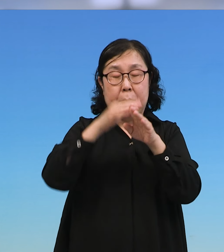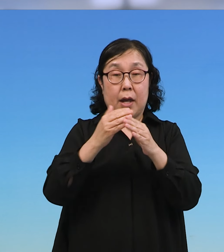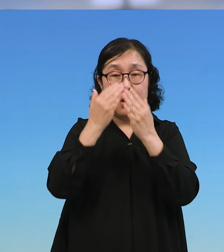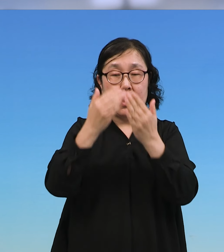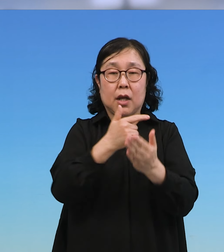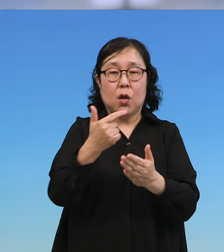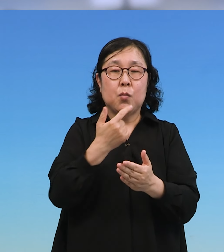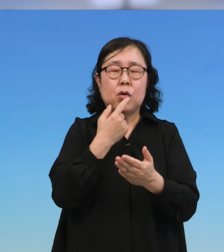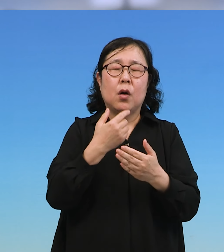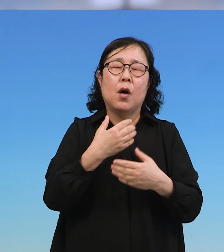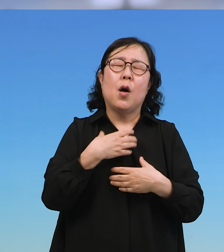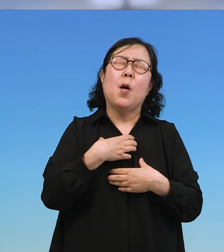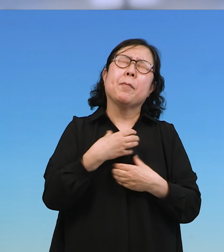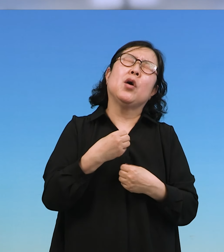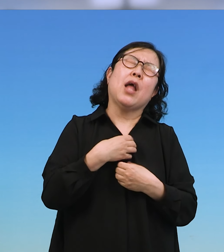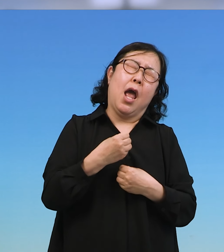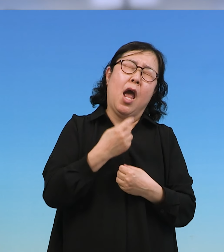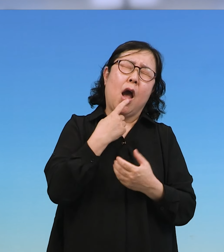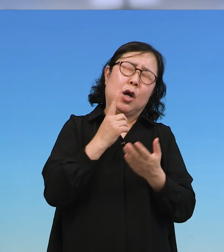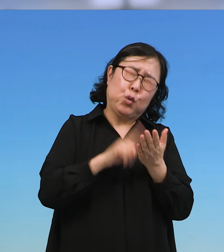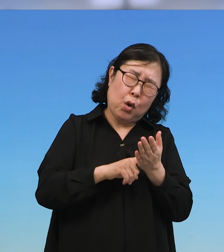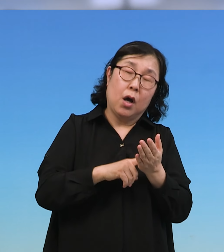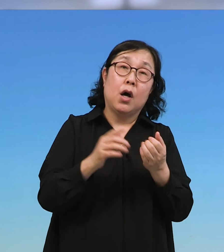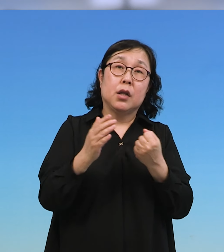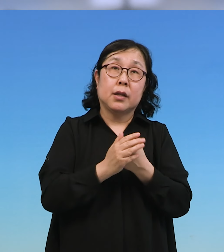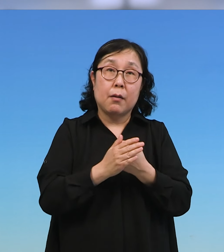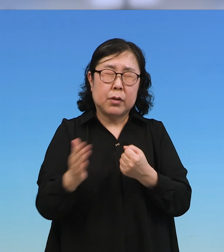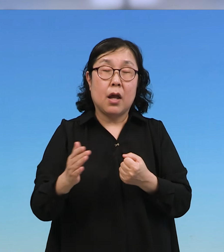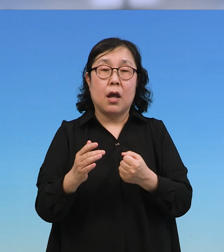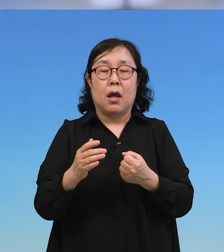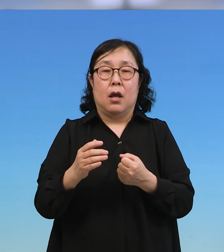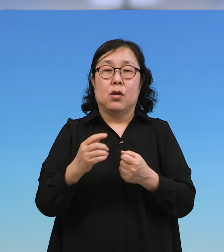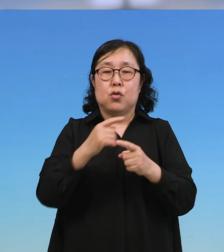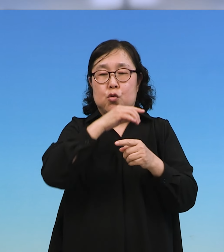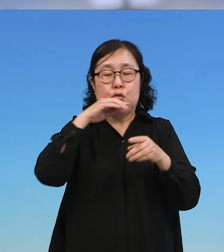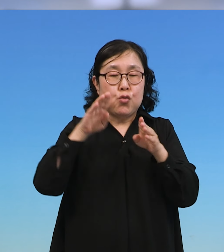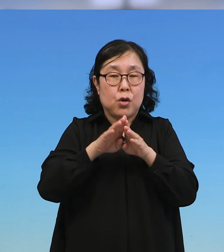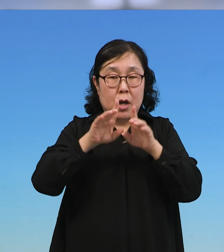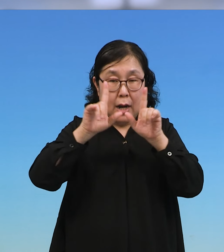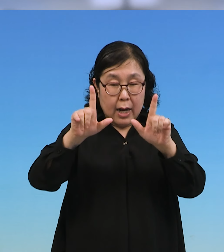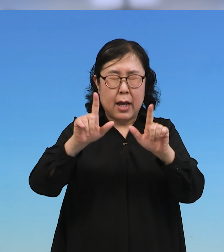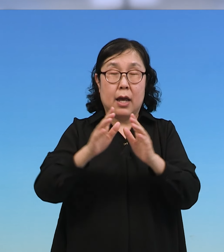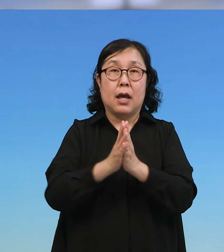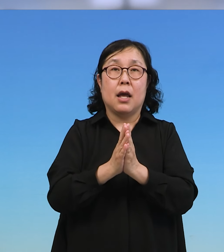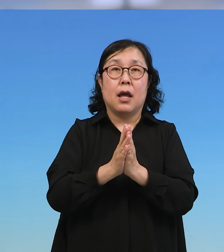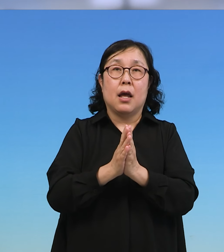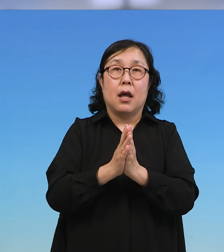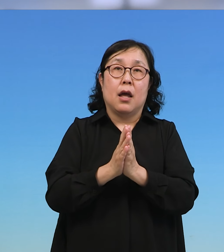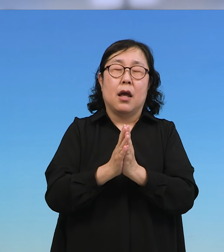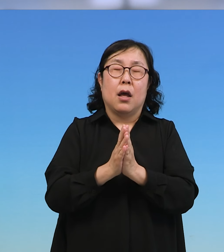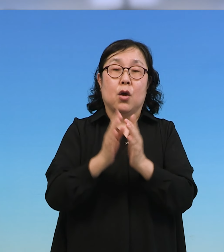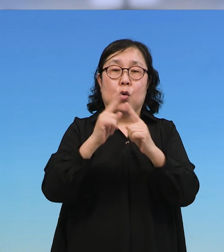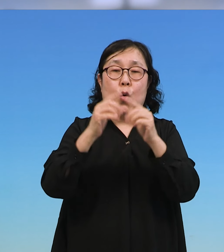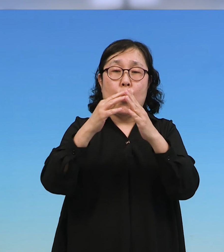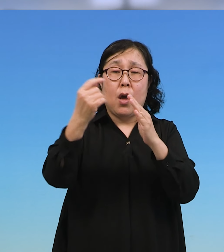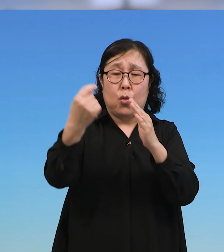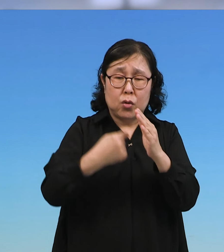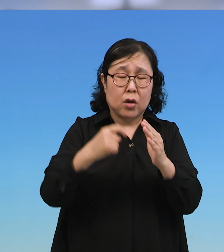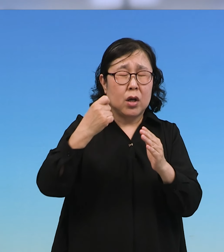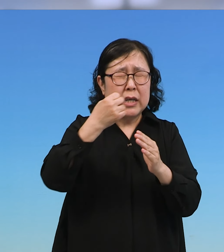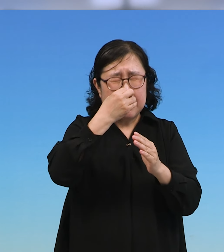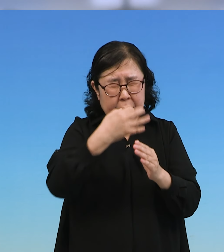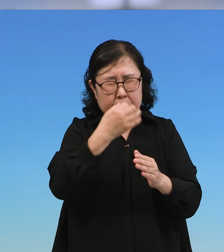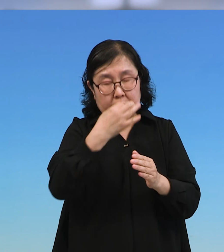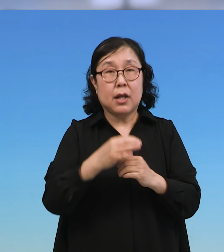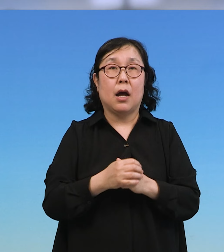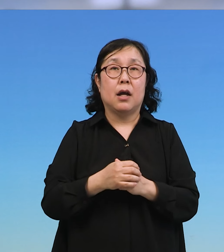이해가 돼요. 여러분, 이제 새벽기도 살려야 됩니다. 여러분 이제 금요 기도회 이 본당에